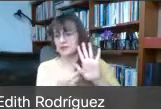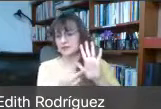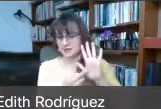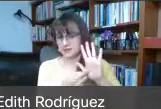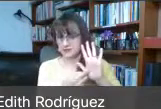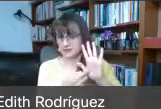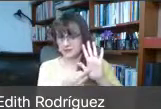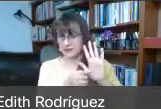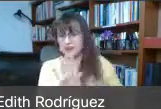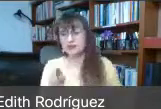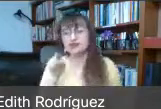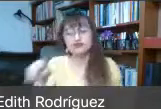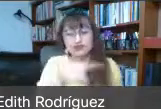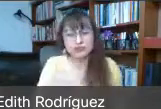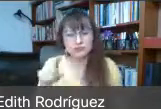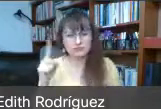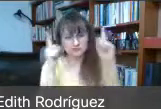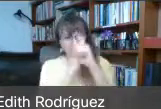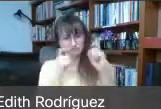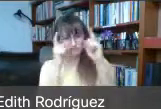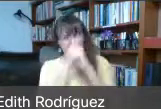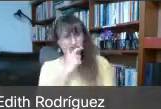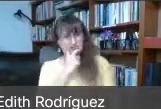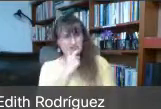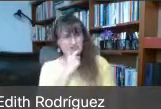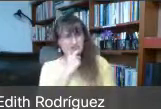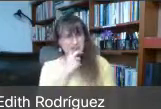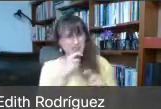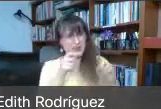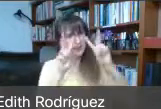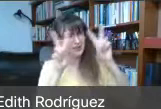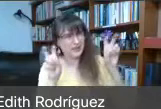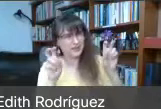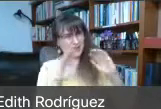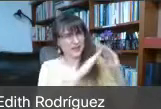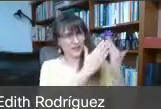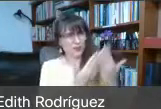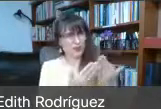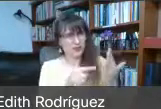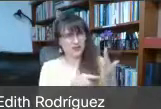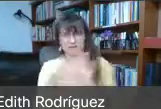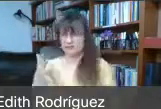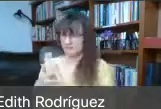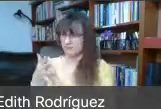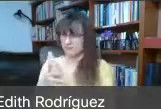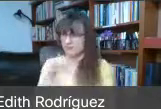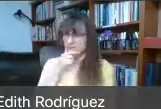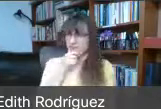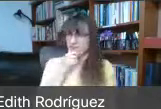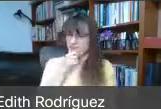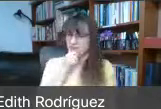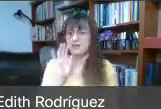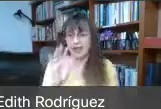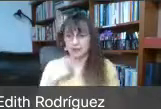Seguramente más adelante les voy a explicar qué significa la lengua de señas colombiana. Mientras ustedes van haciendo una reflexión,